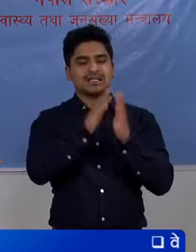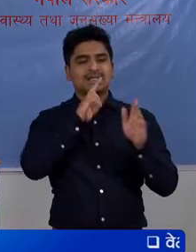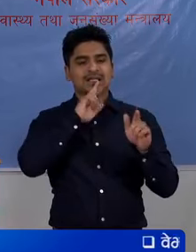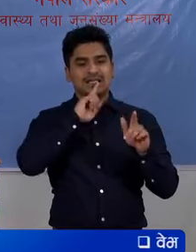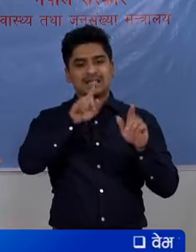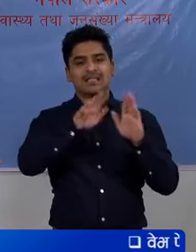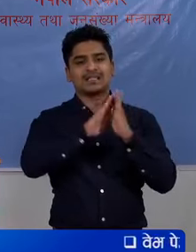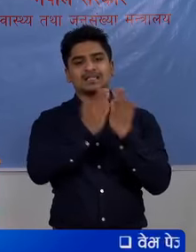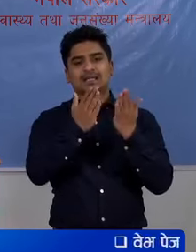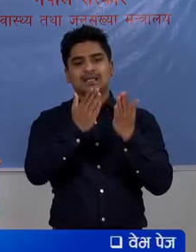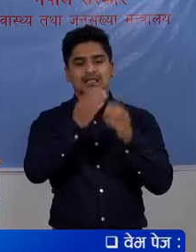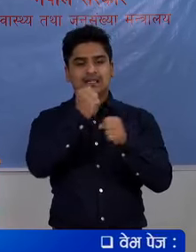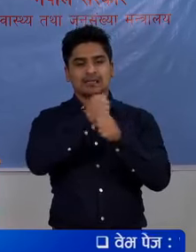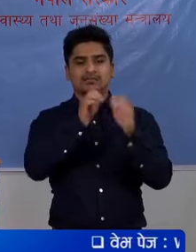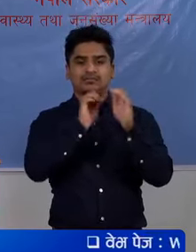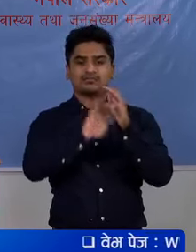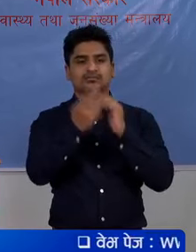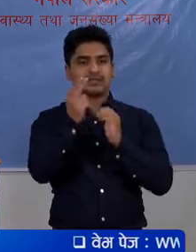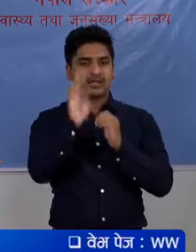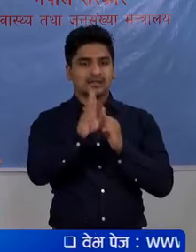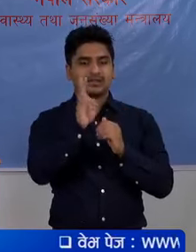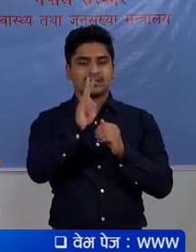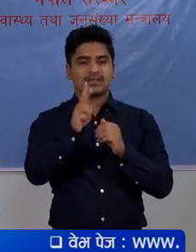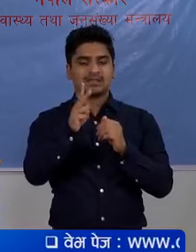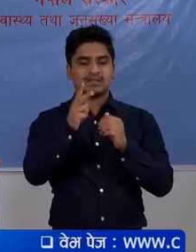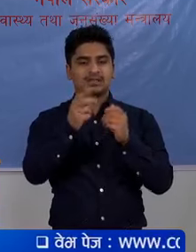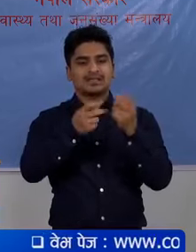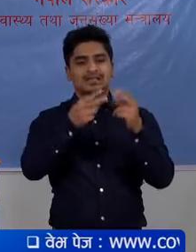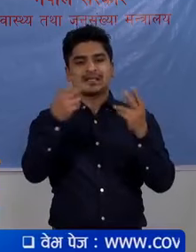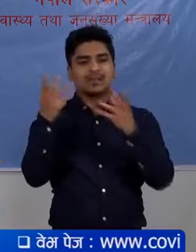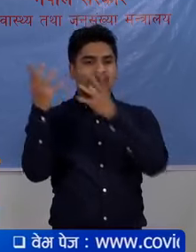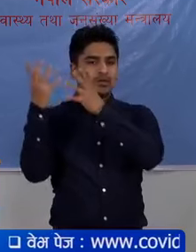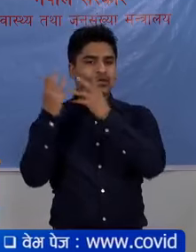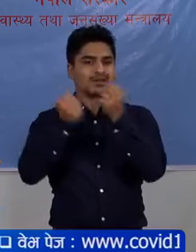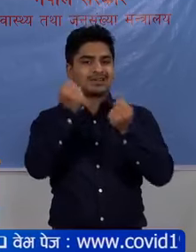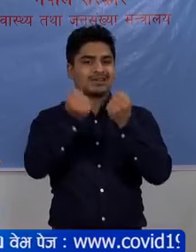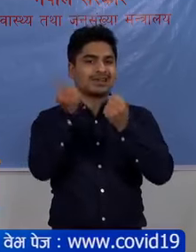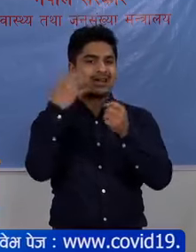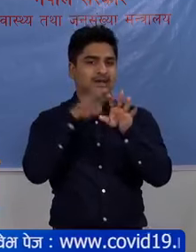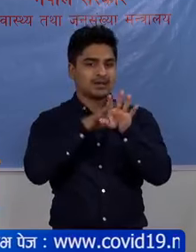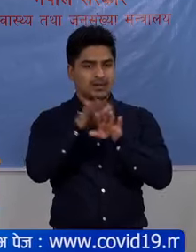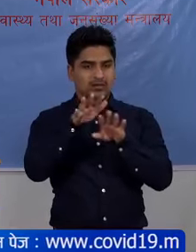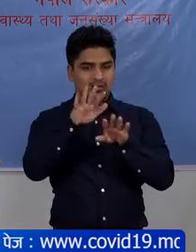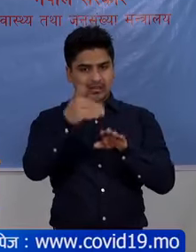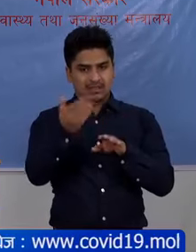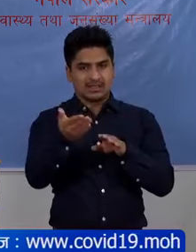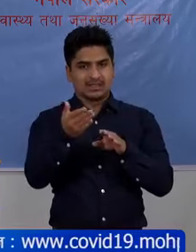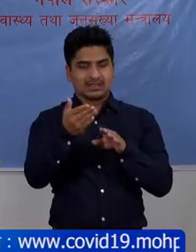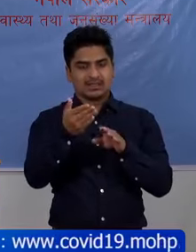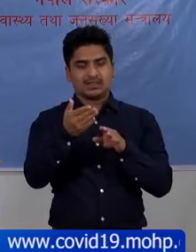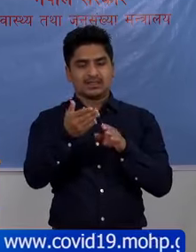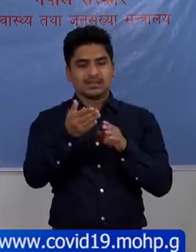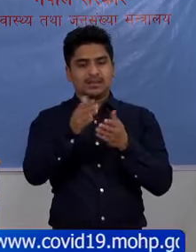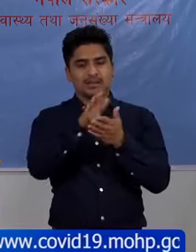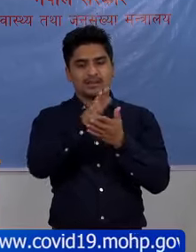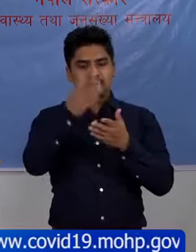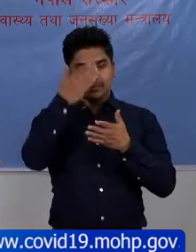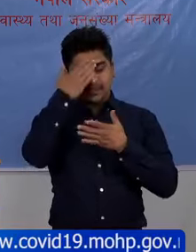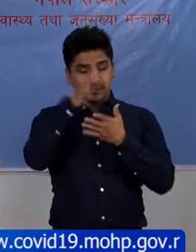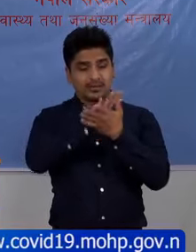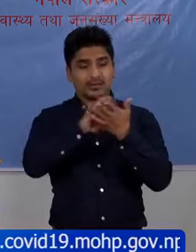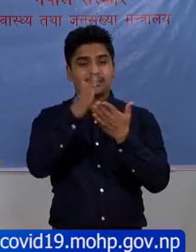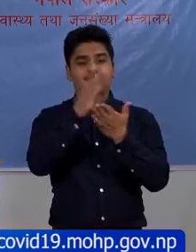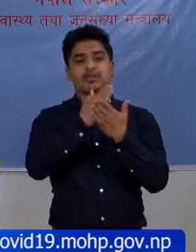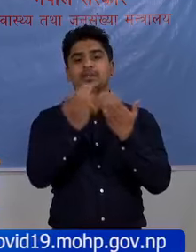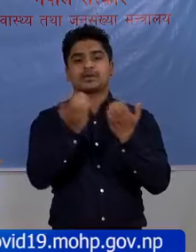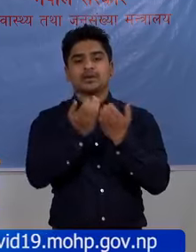लागी जारी भएको छा एसले चाई माल बाहाक सवारी साधन हरूलाई नी संक्रमन गरेको कसरी गर्ने वने रप